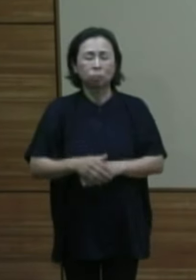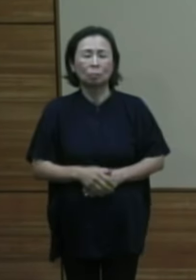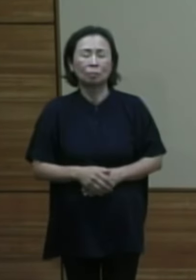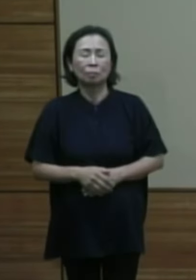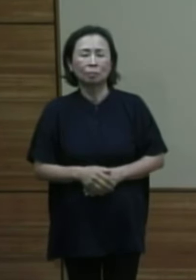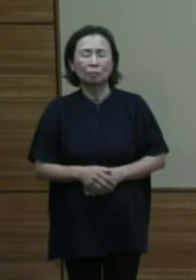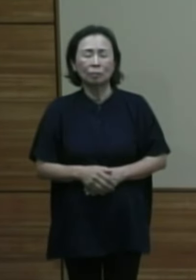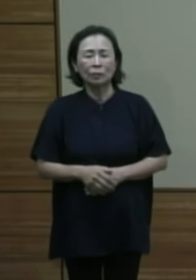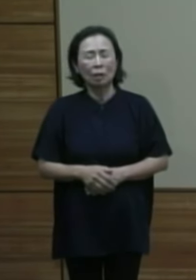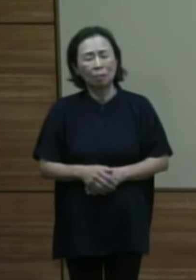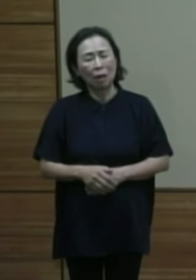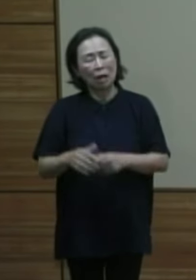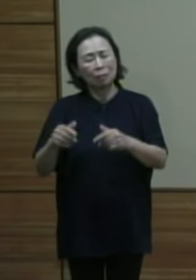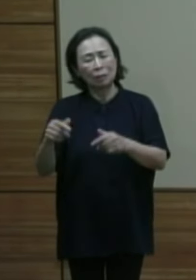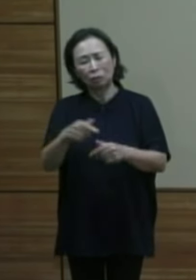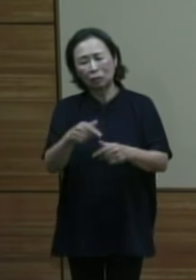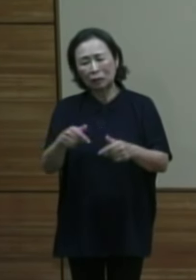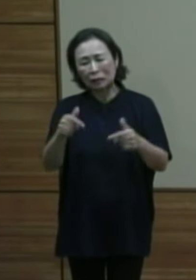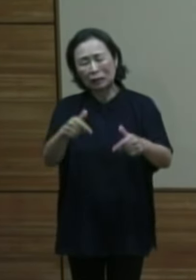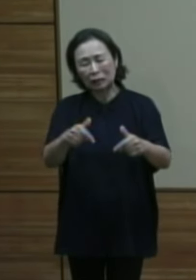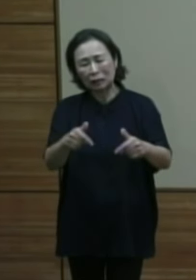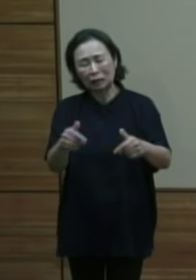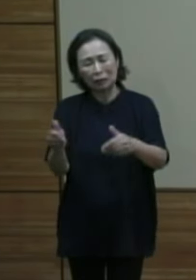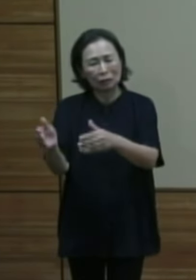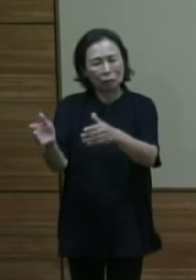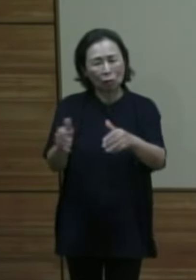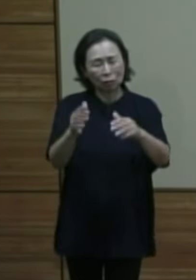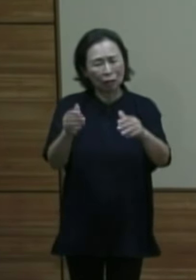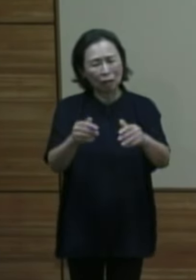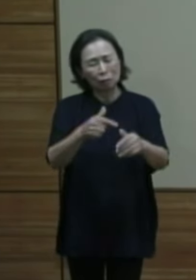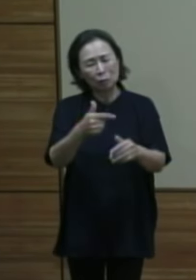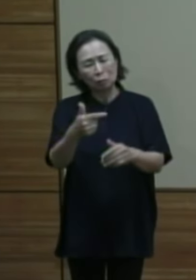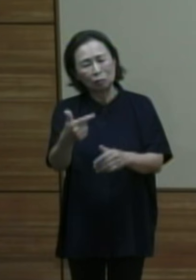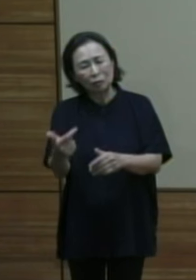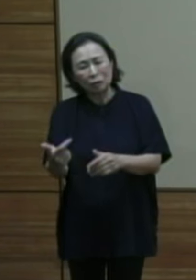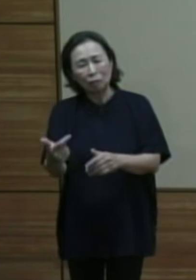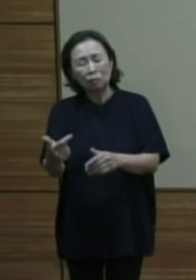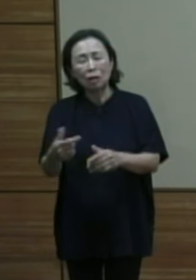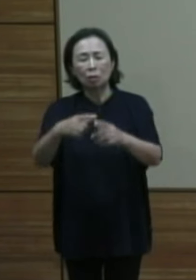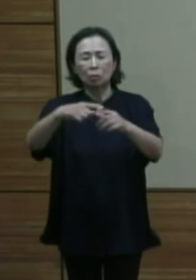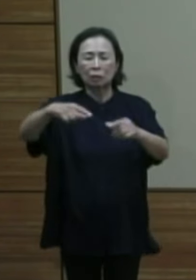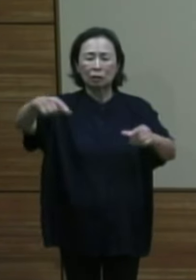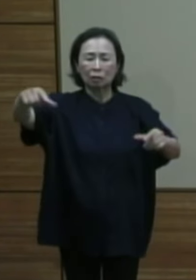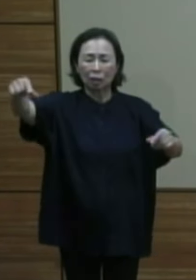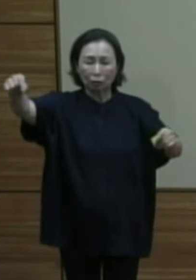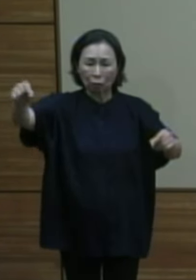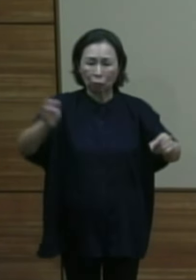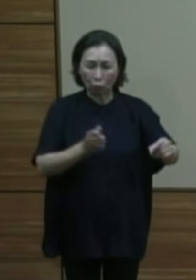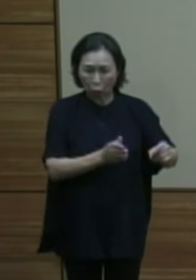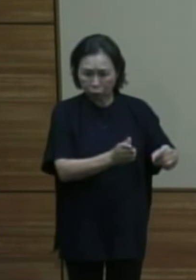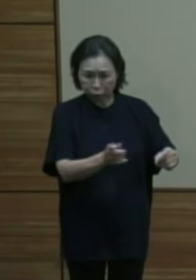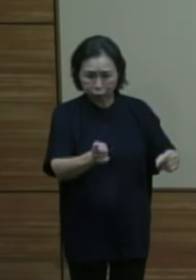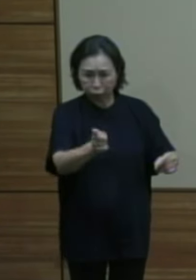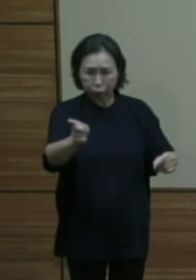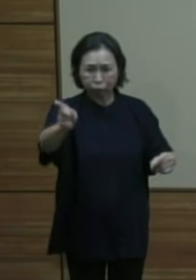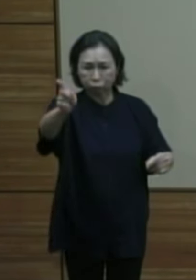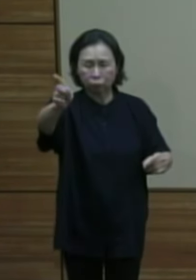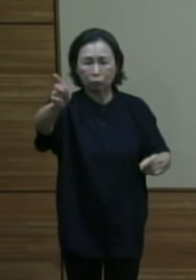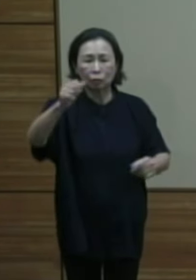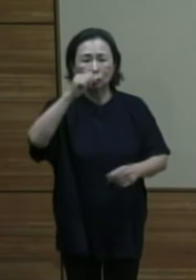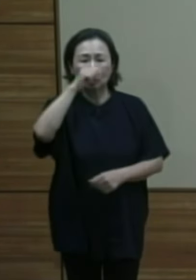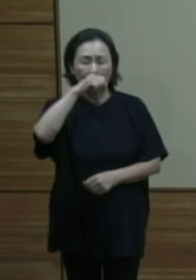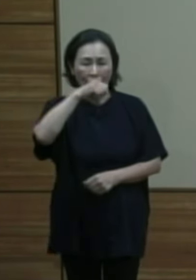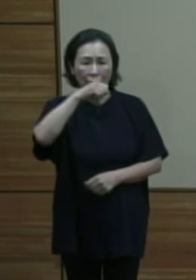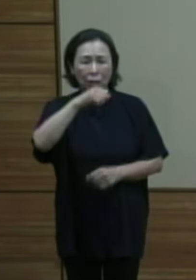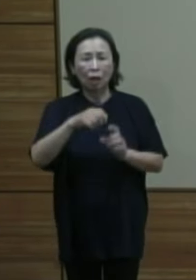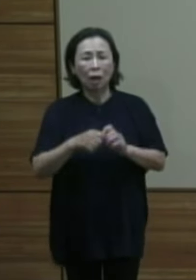ってスピードも遅くなってますけれども、いずれ日本列島を横断するような予測がございますので、県民の皆様に県の防災ア